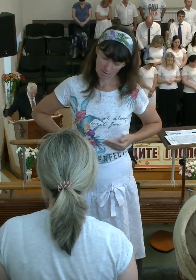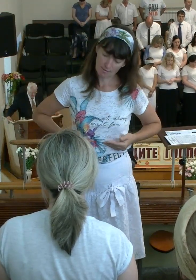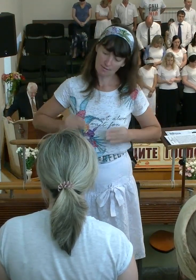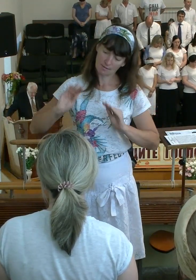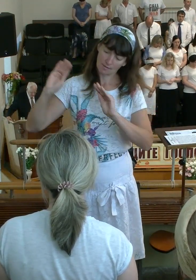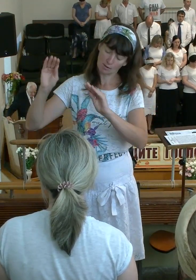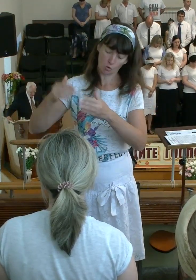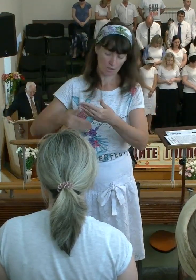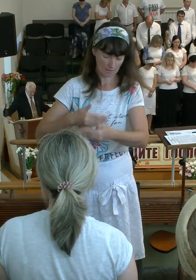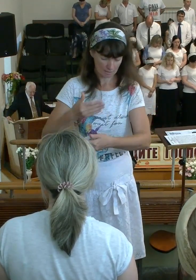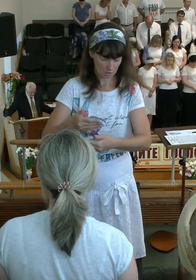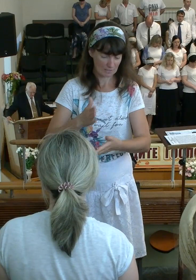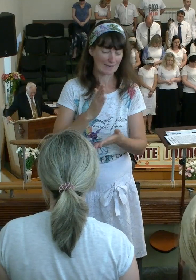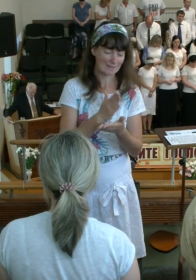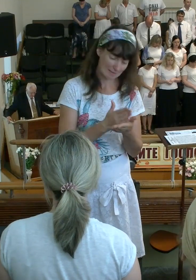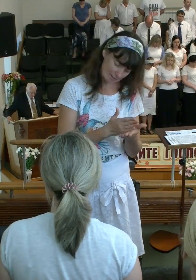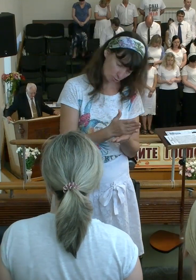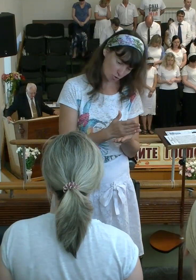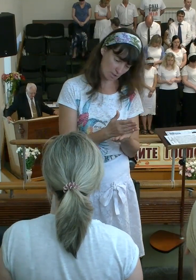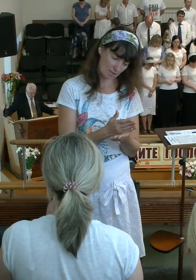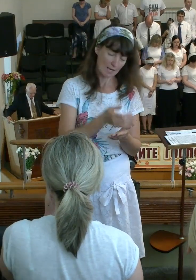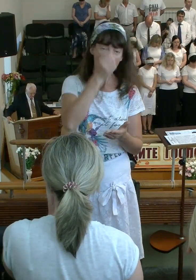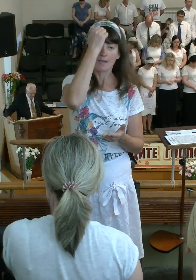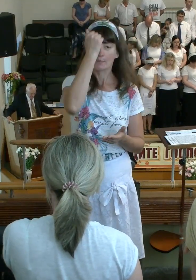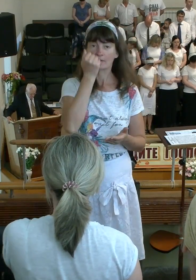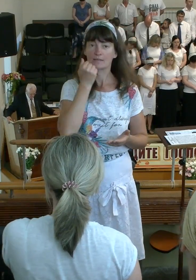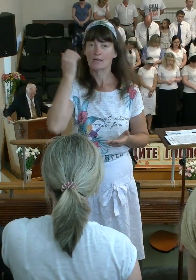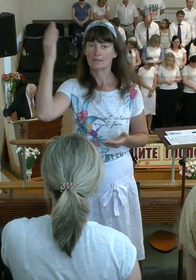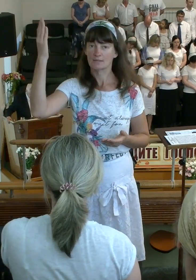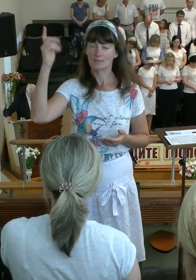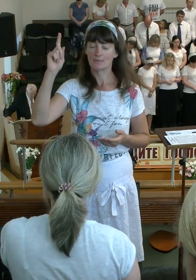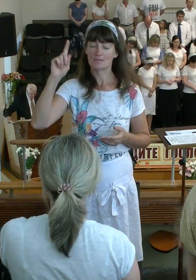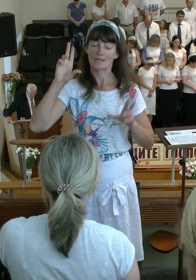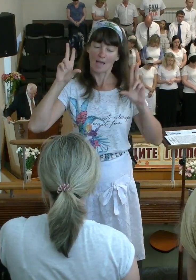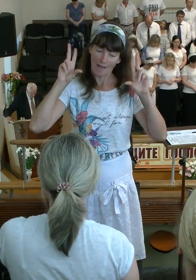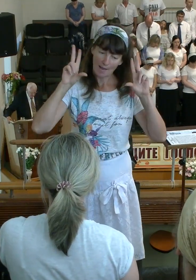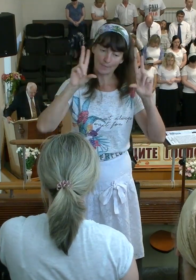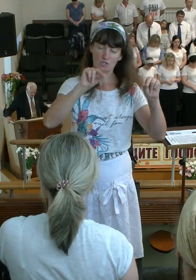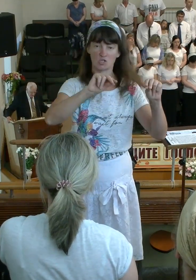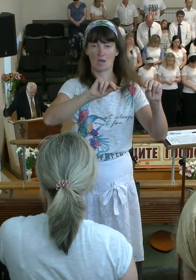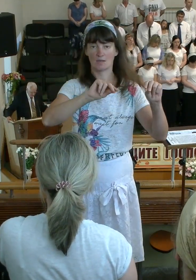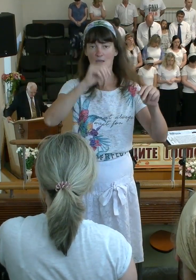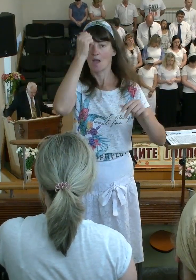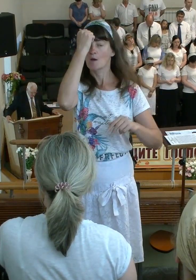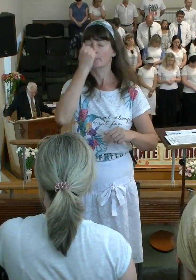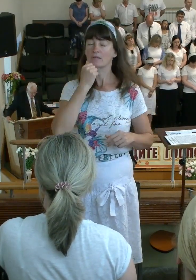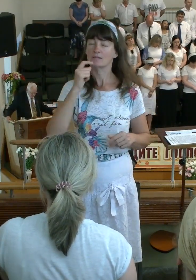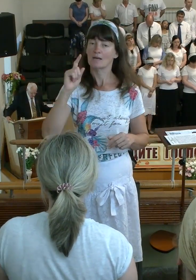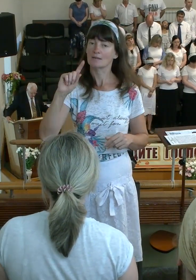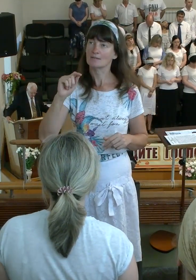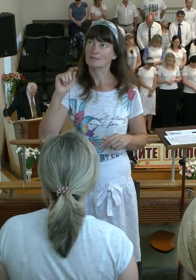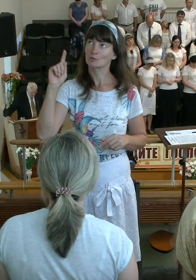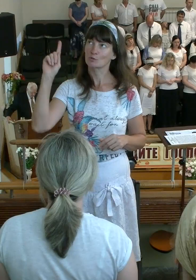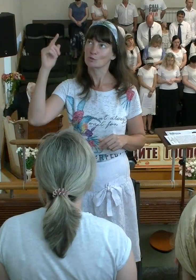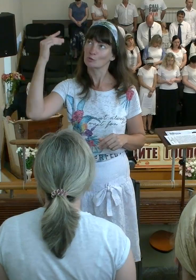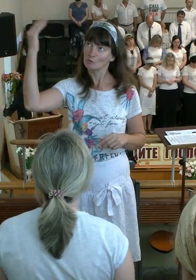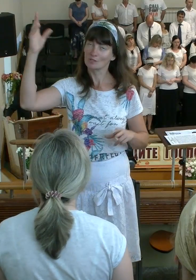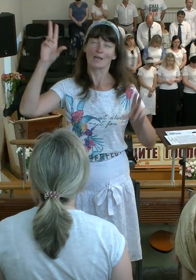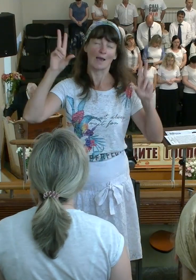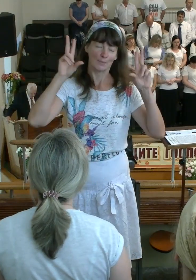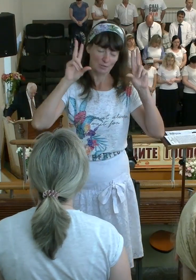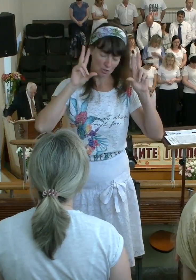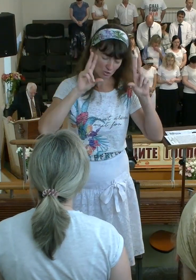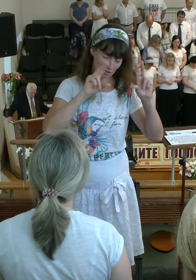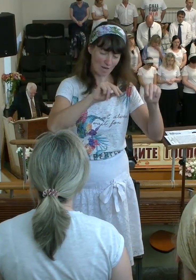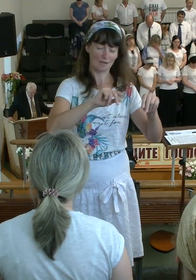жизнь, хождение, служение и благодарны Тебе за обетование. Благодарны Тебе за то, что Ты обещал,